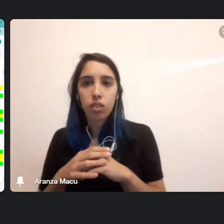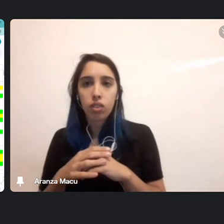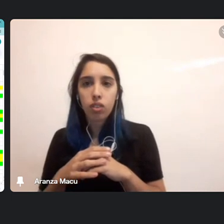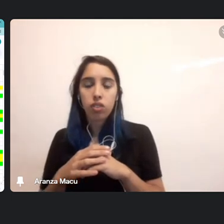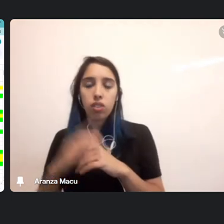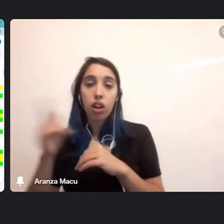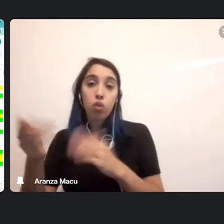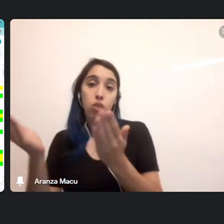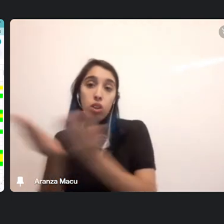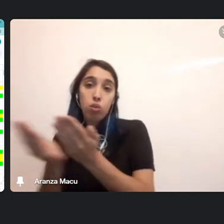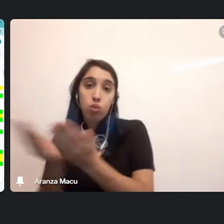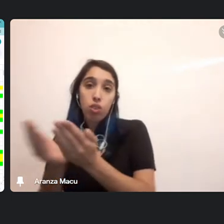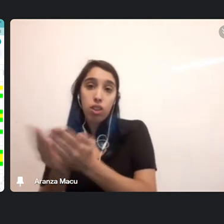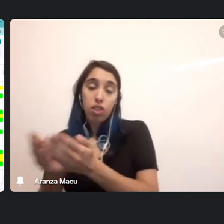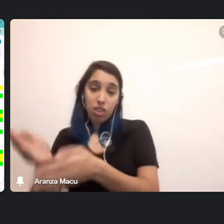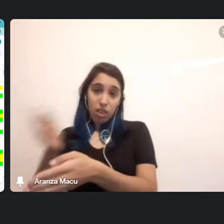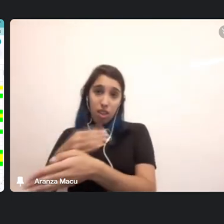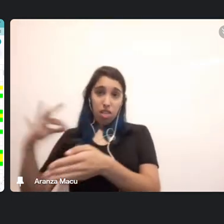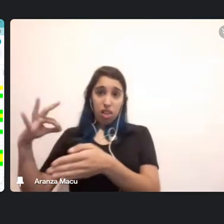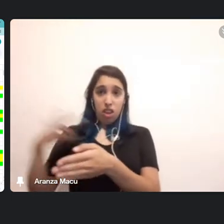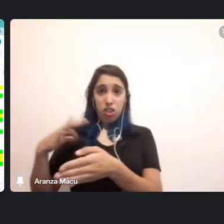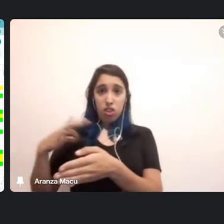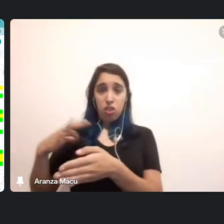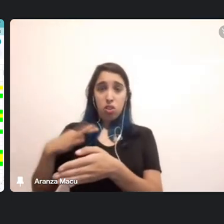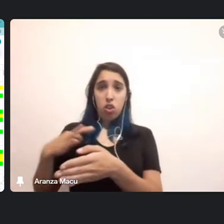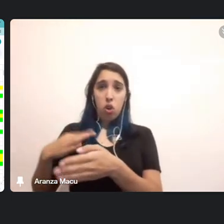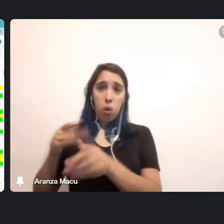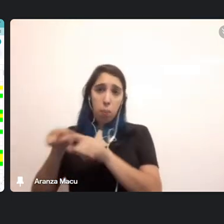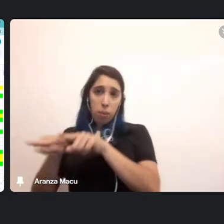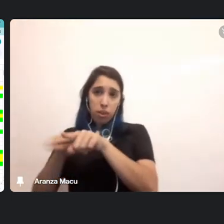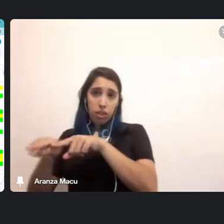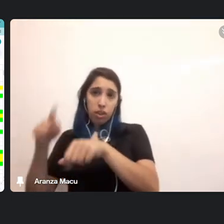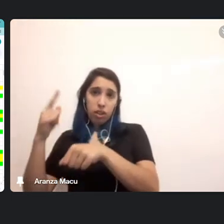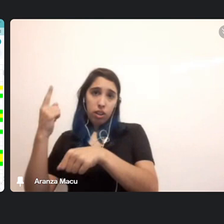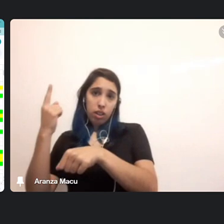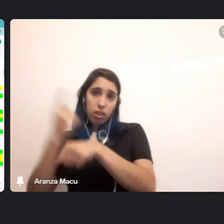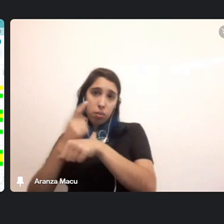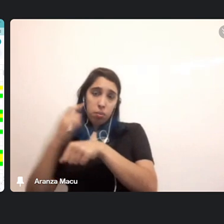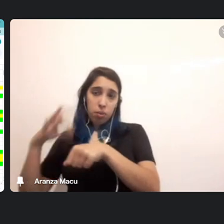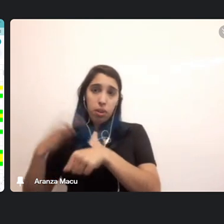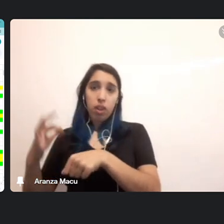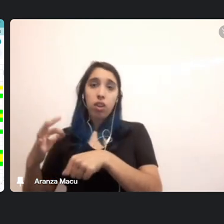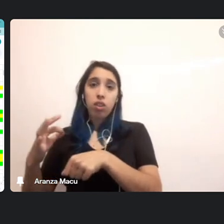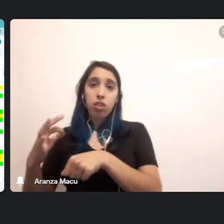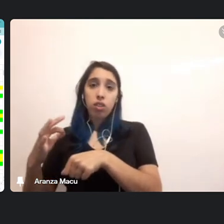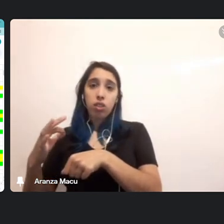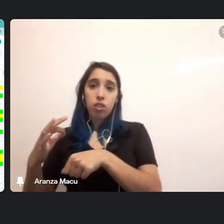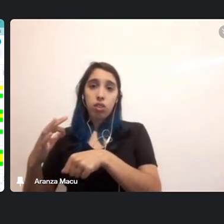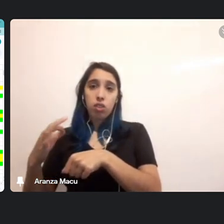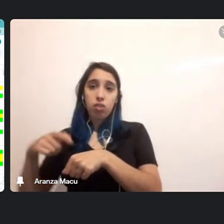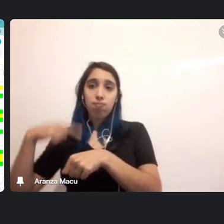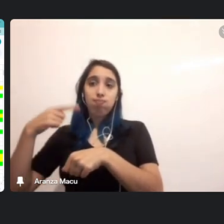de primer año y la aprobó y puede anotarse, vaya haciéndolo, ¿sí?